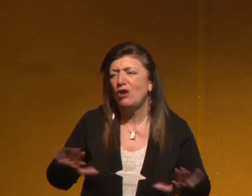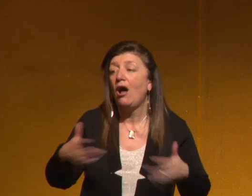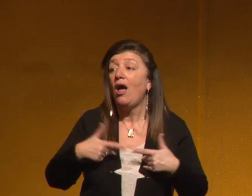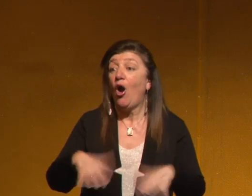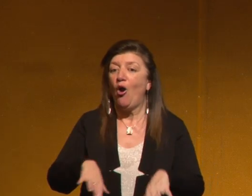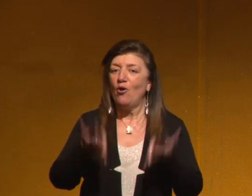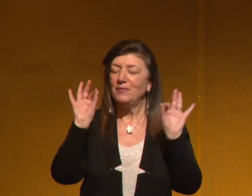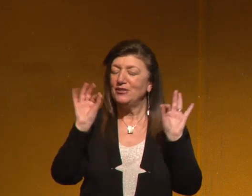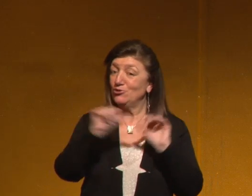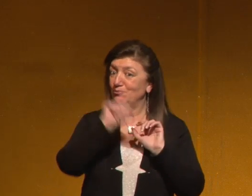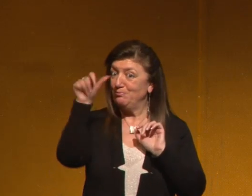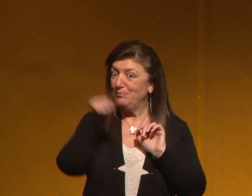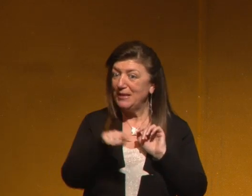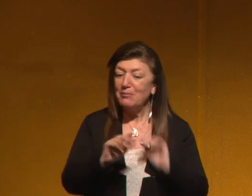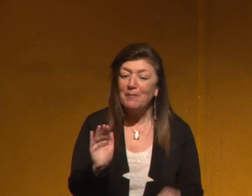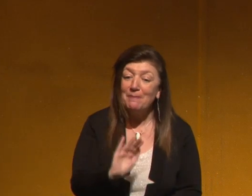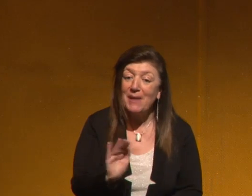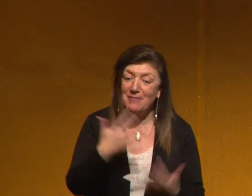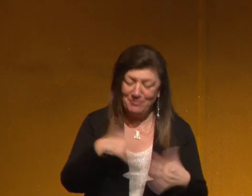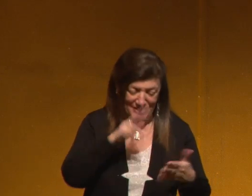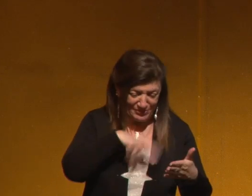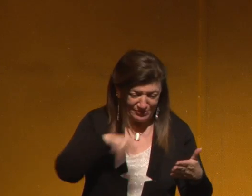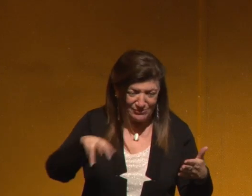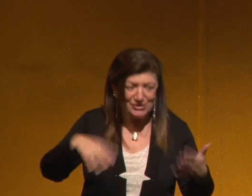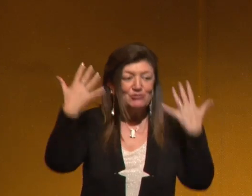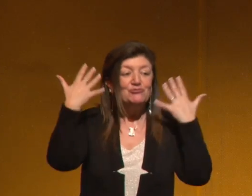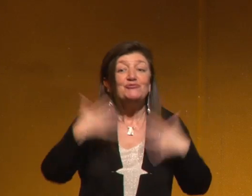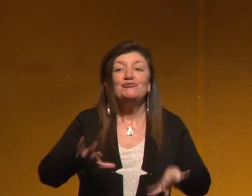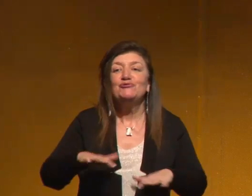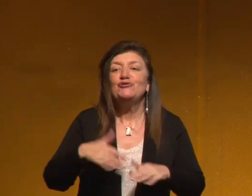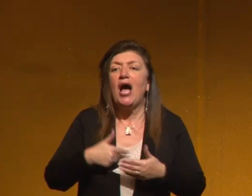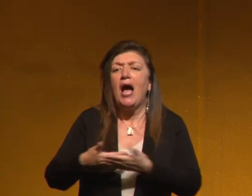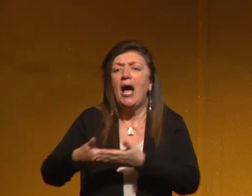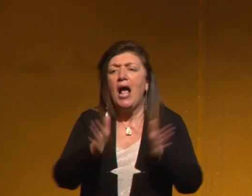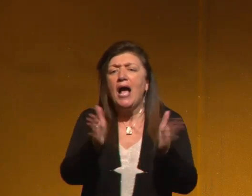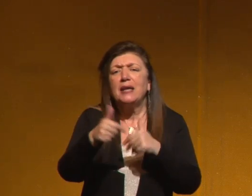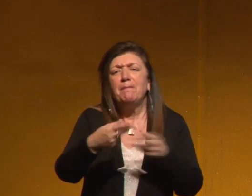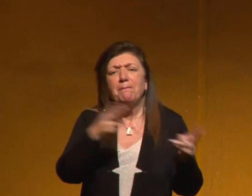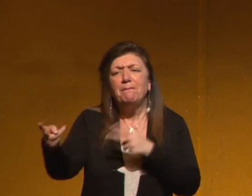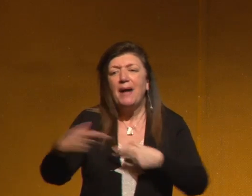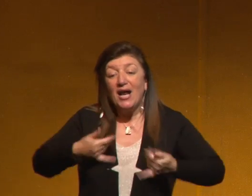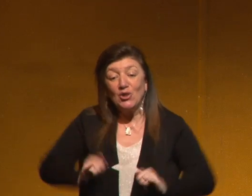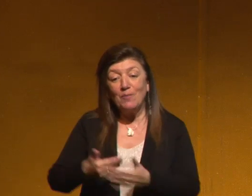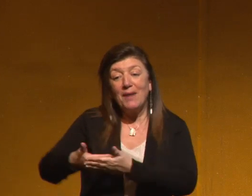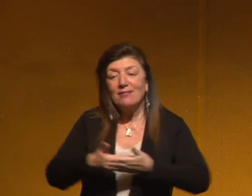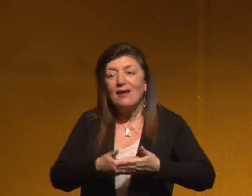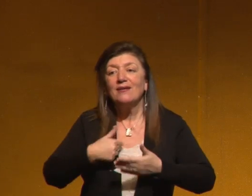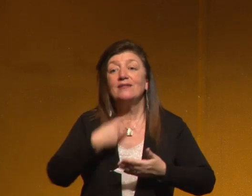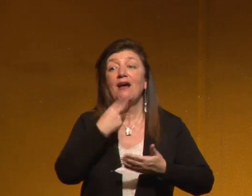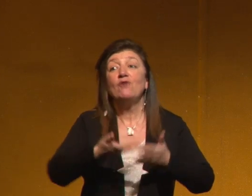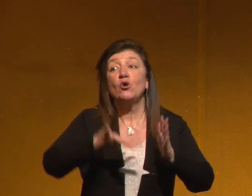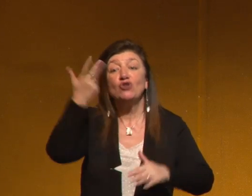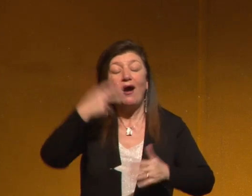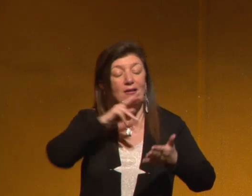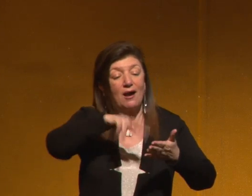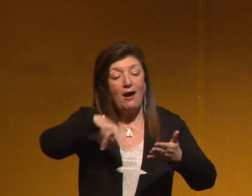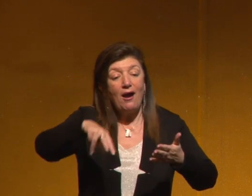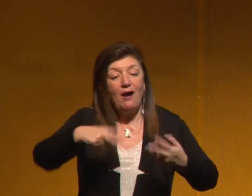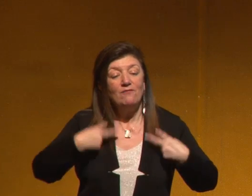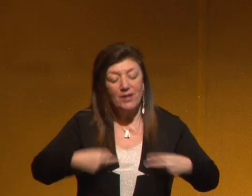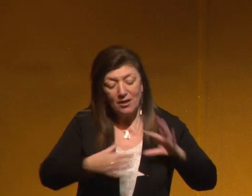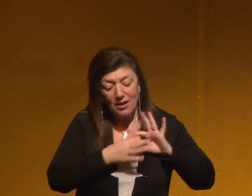bambini addirittura nei reparti di maternità con le letture ad alta voce aiuta a portarsi dietro lettura per tutta la vita la città che